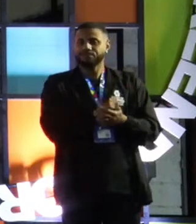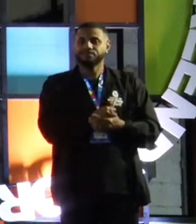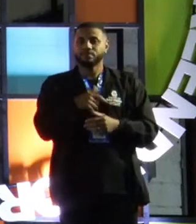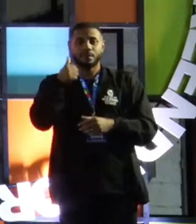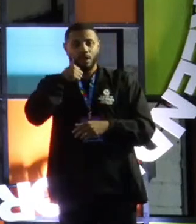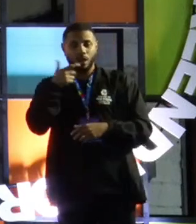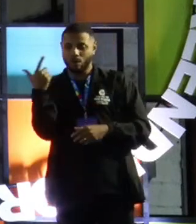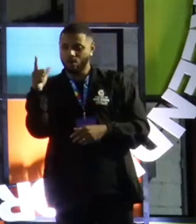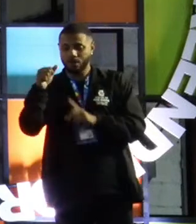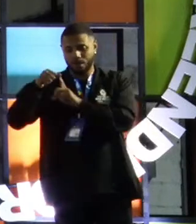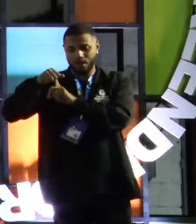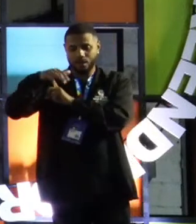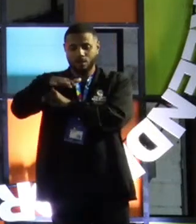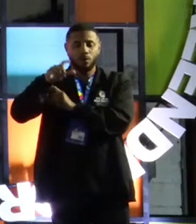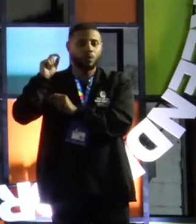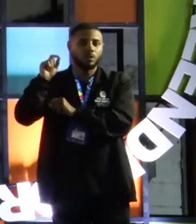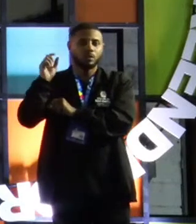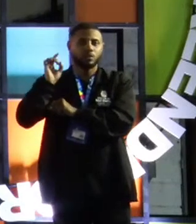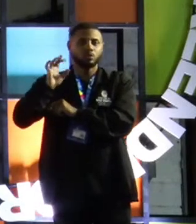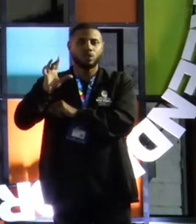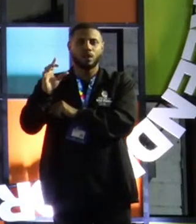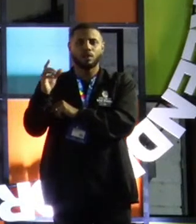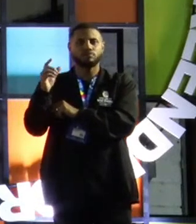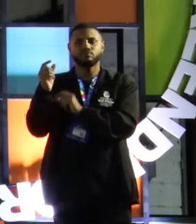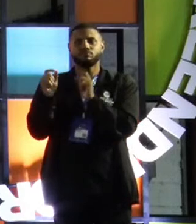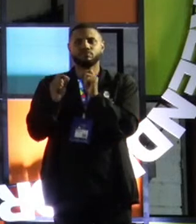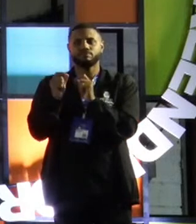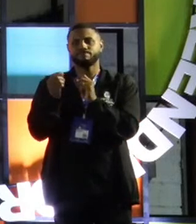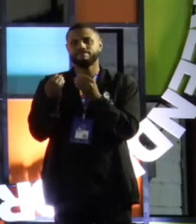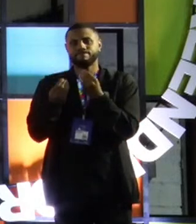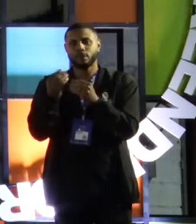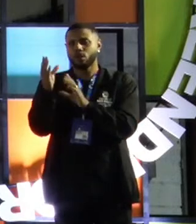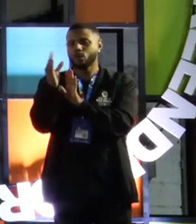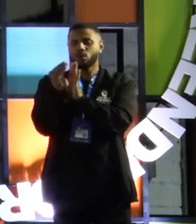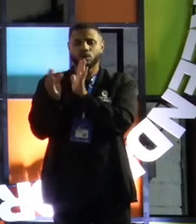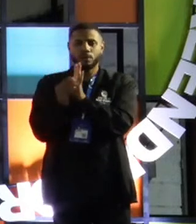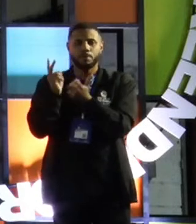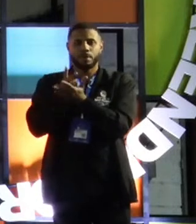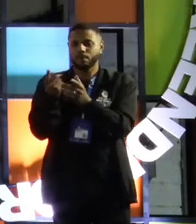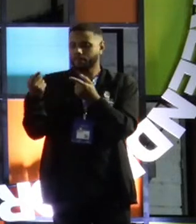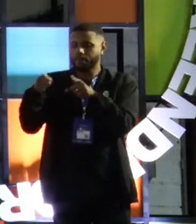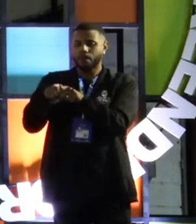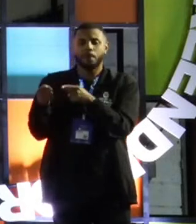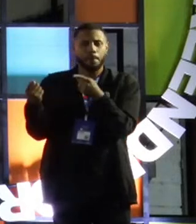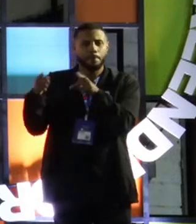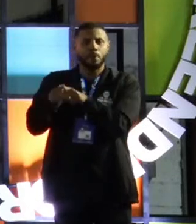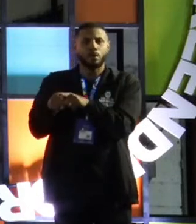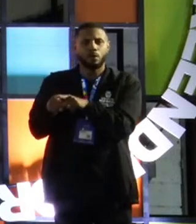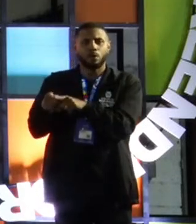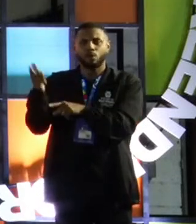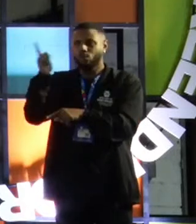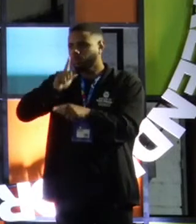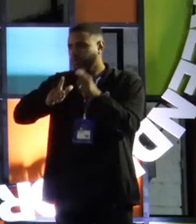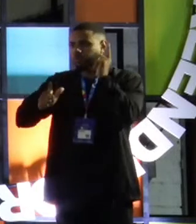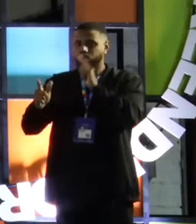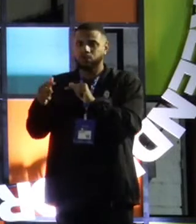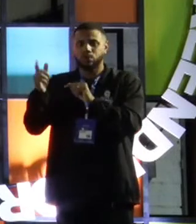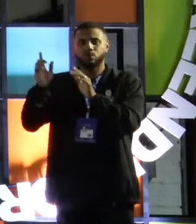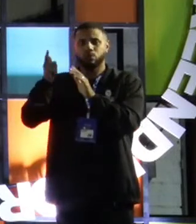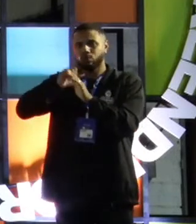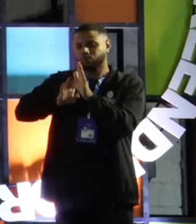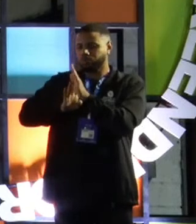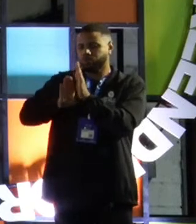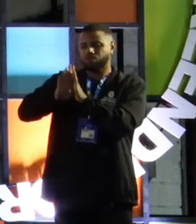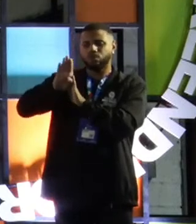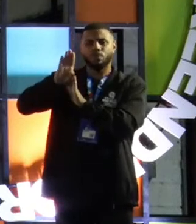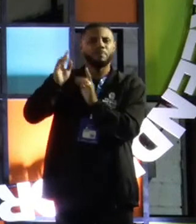influenciadora, ela só posta conteúdo de parceria ou coisa que ela ganha. E fica muito